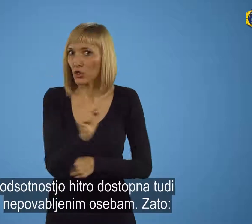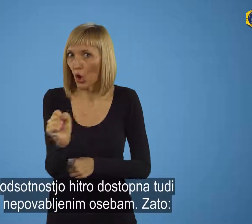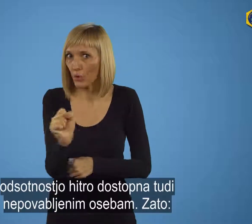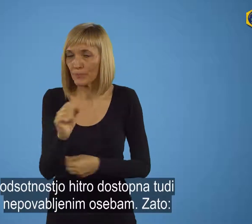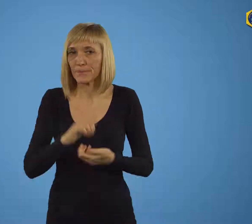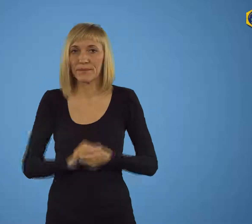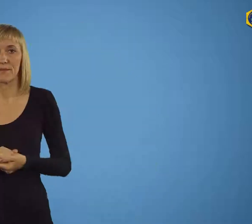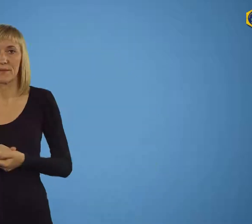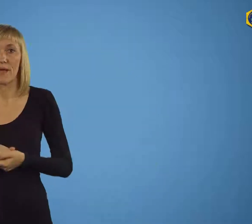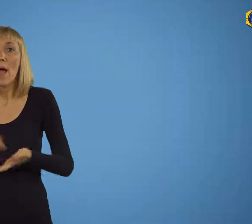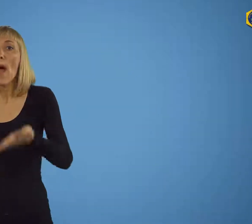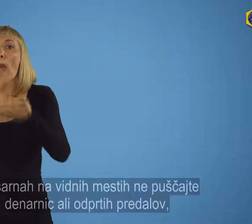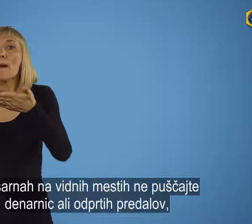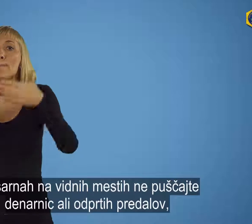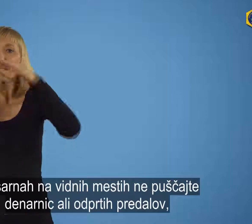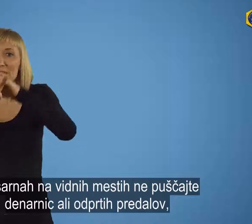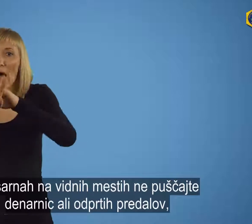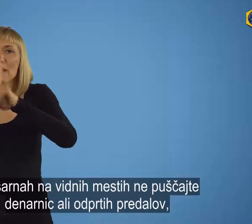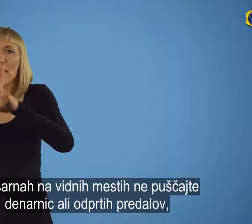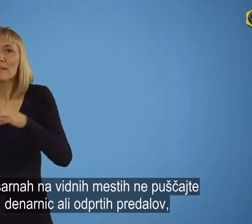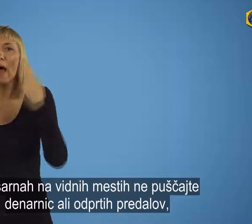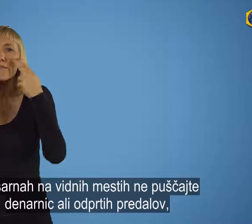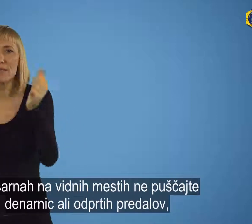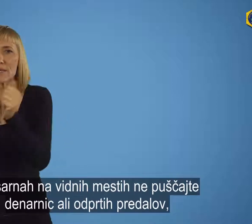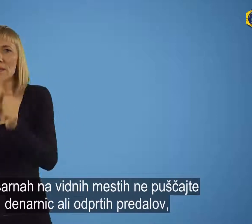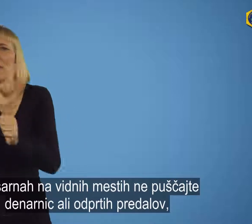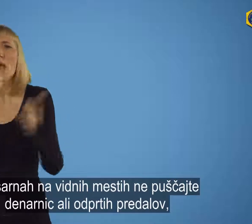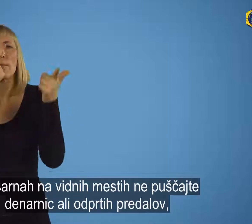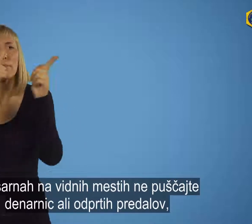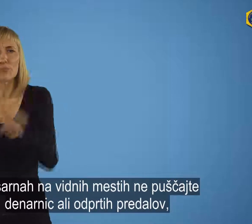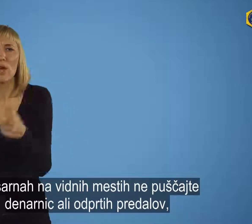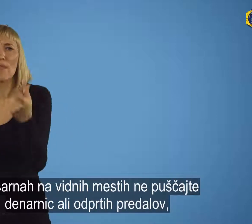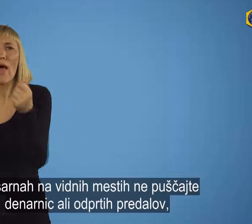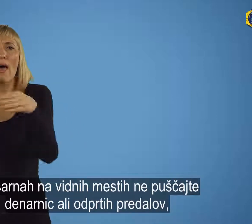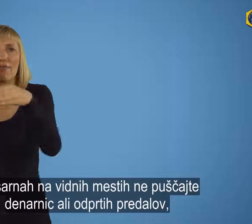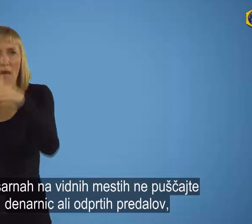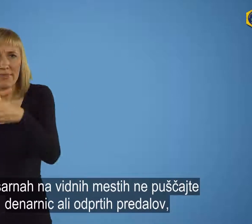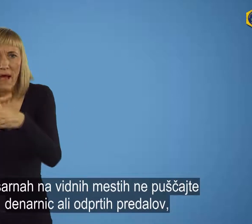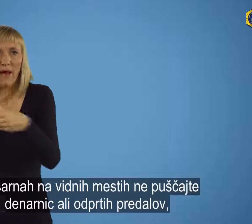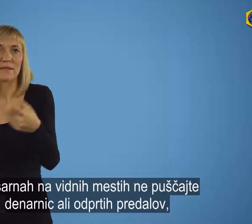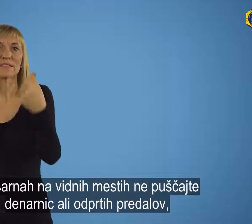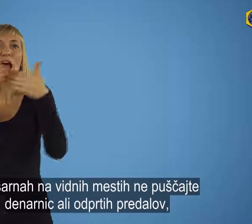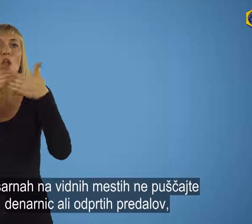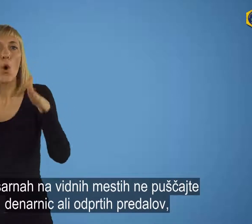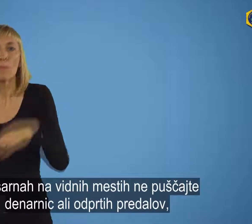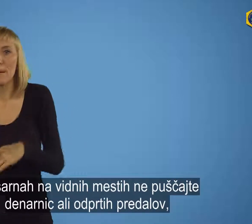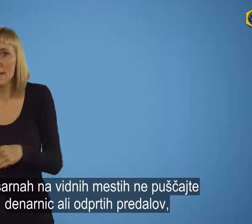Zato v pisarnah na vidnih mestih ne puščajte denarnic ali odprtih predalov.